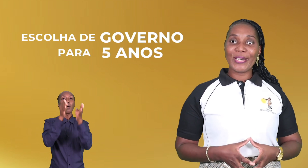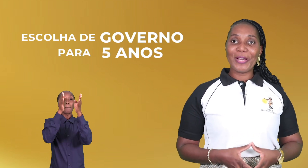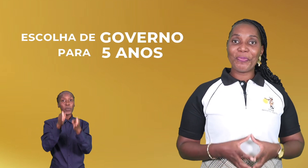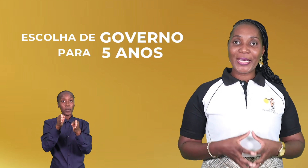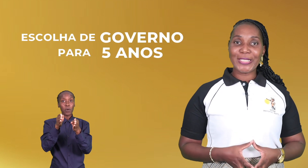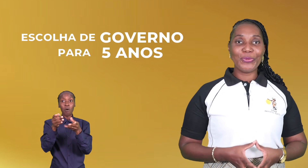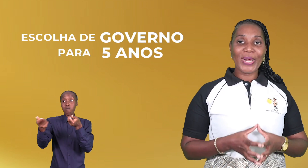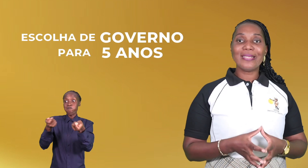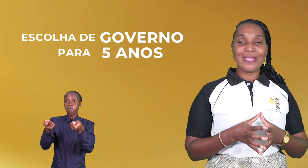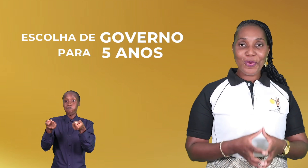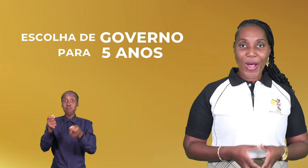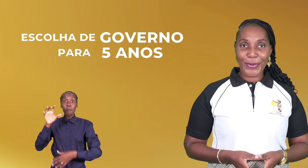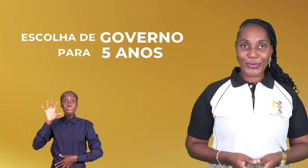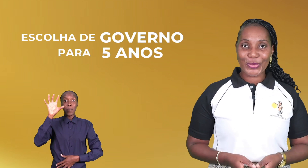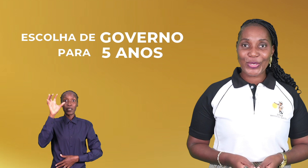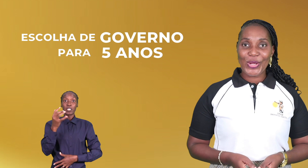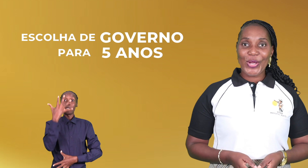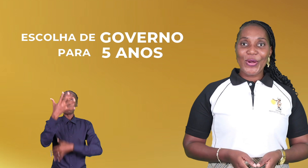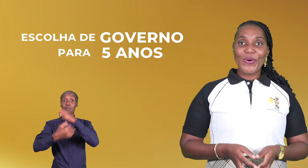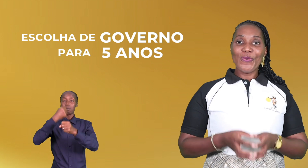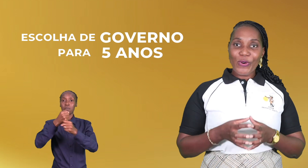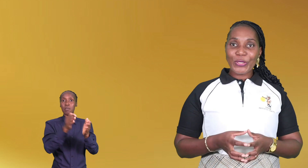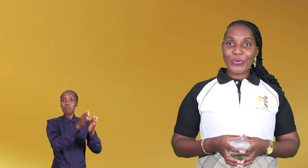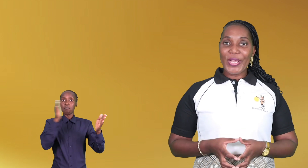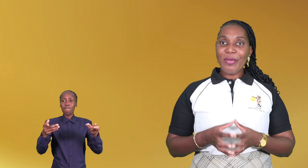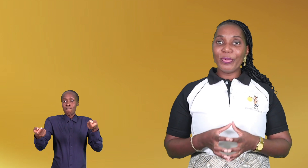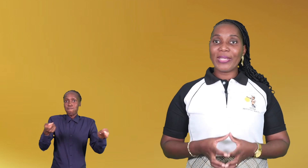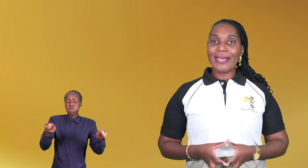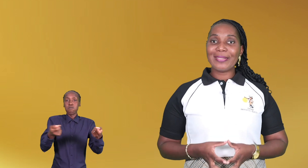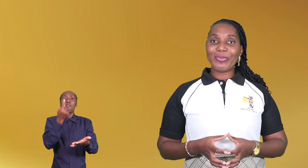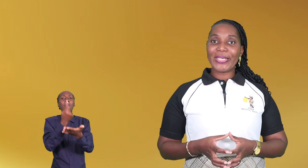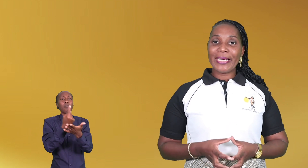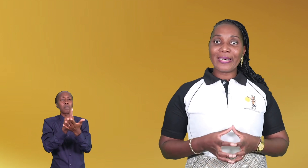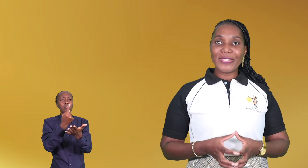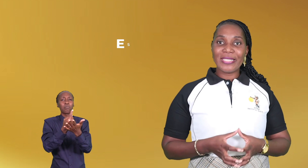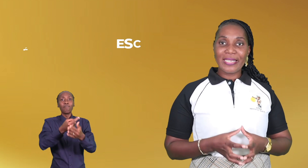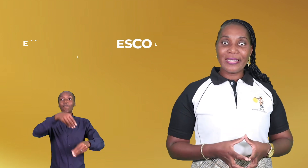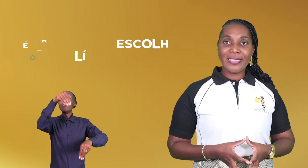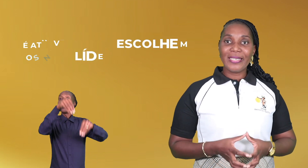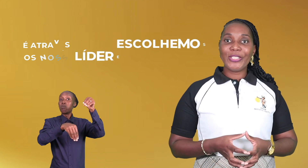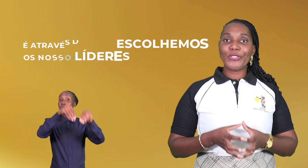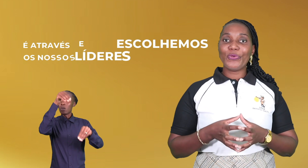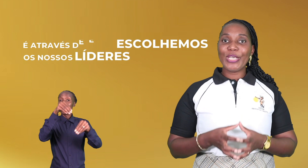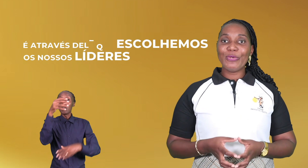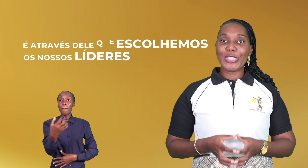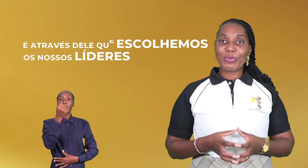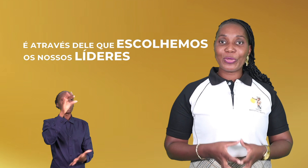vão governar o país durante 5 anos. O voto é importante porque é através dele que escolhemos